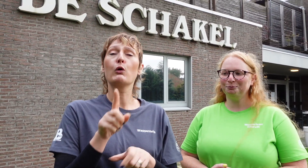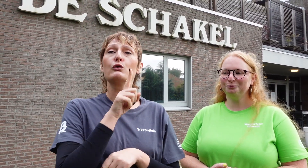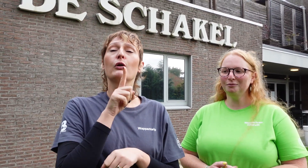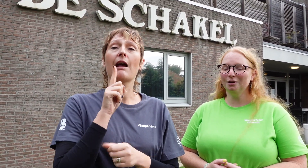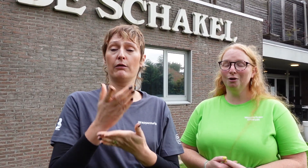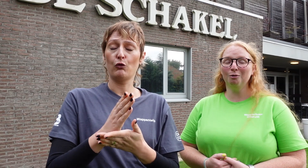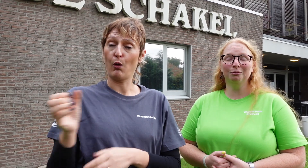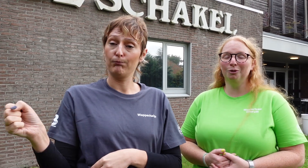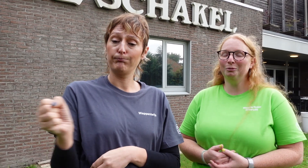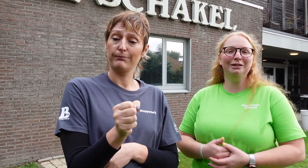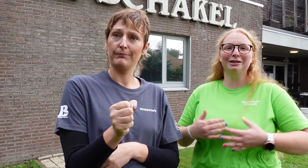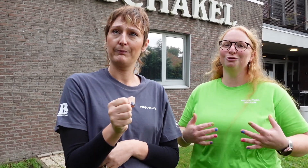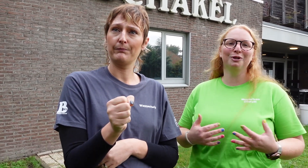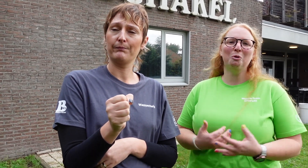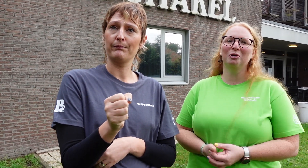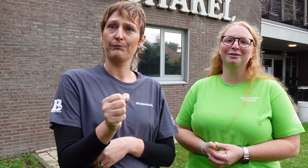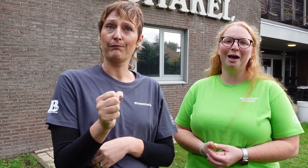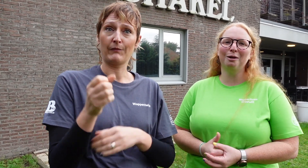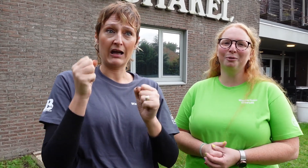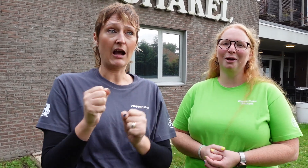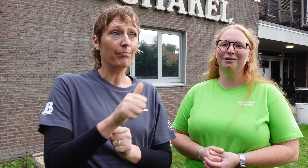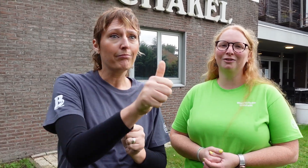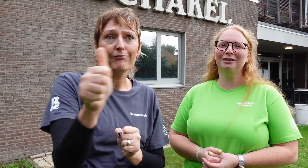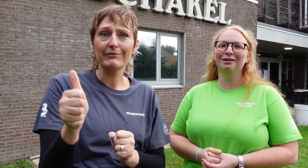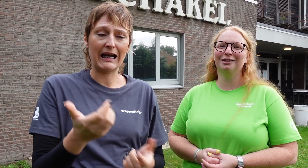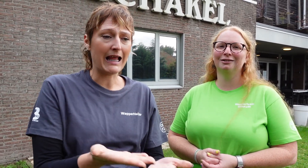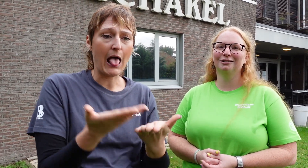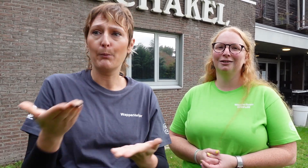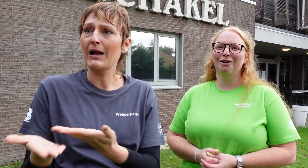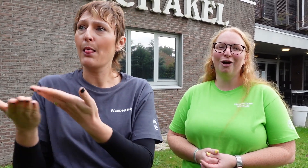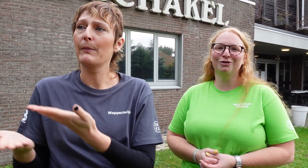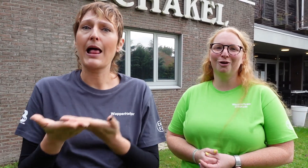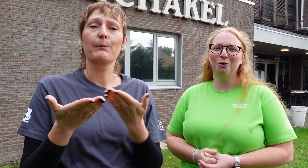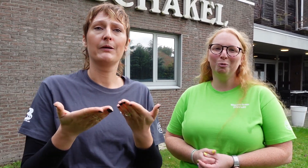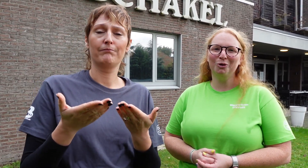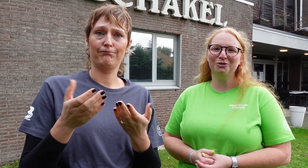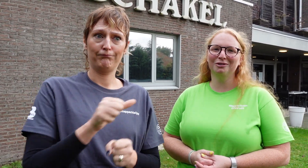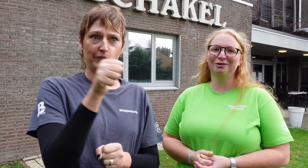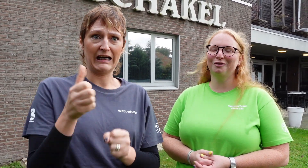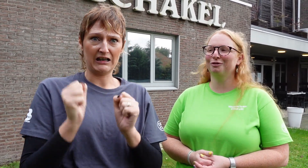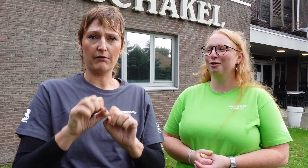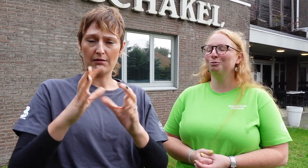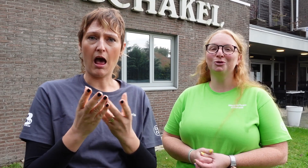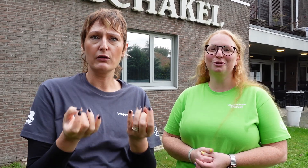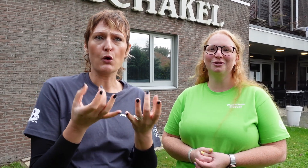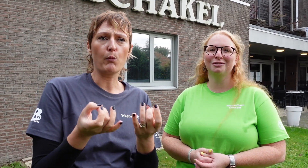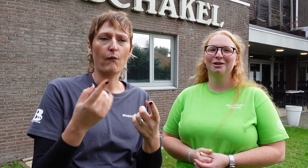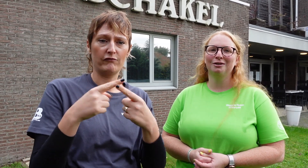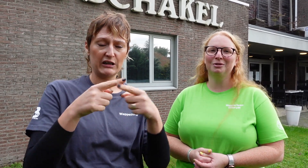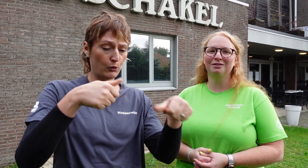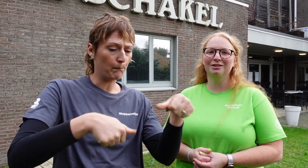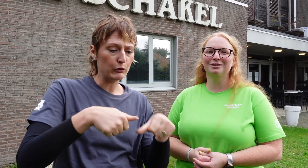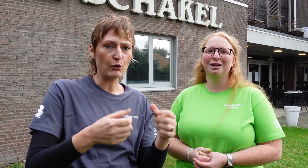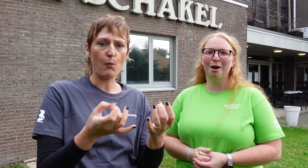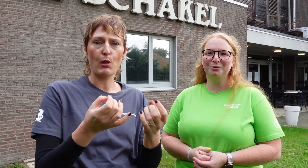tolken om om iedereen zoveel mogelijk te helpen en dat iedereen alles kan oplossen van van puzzels